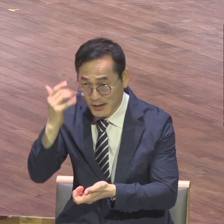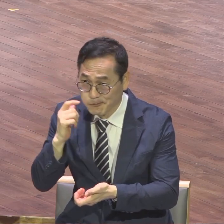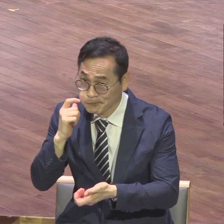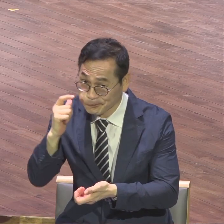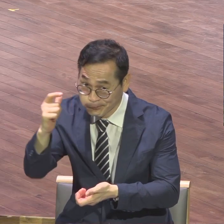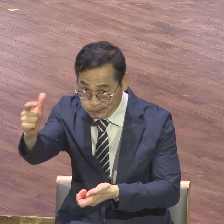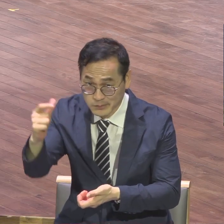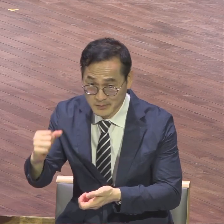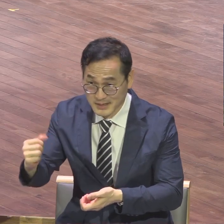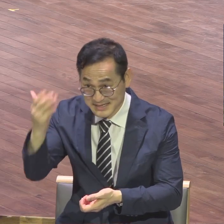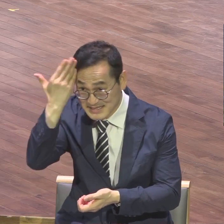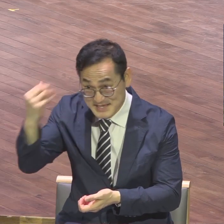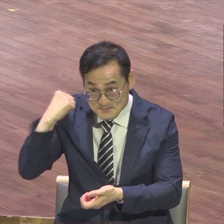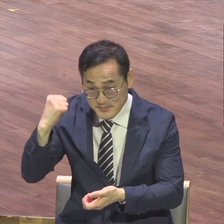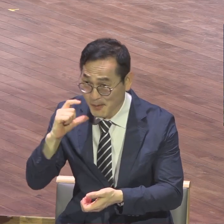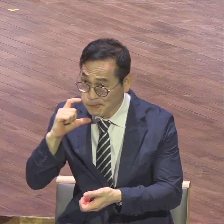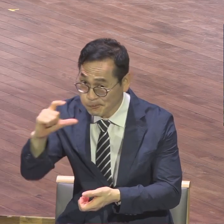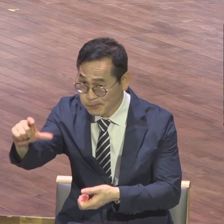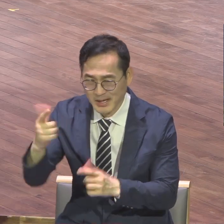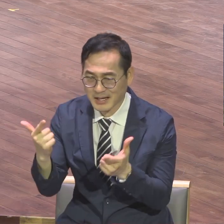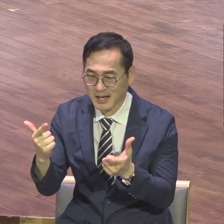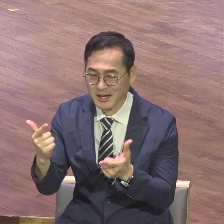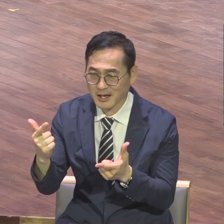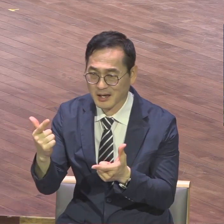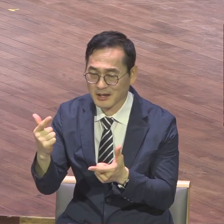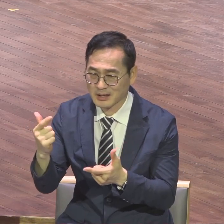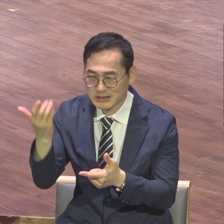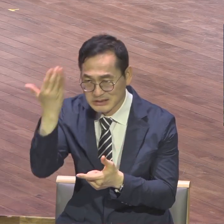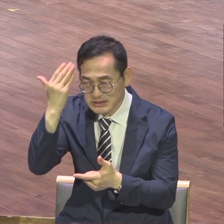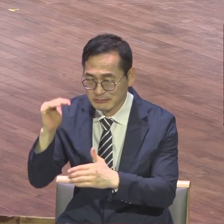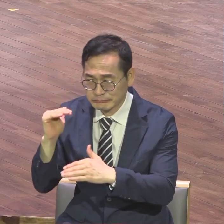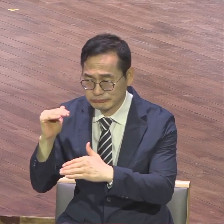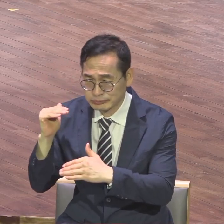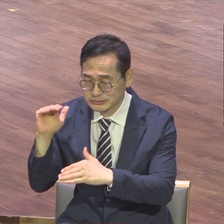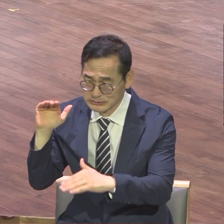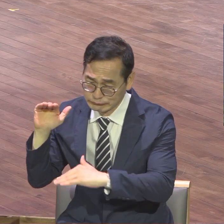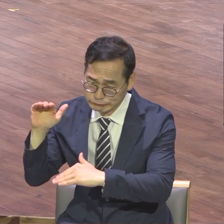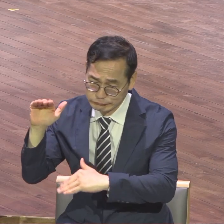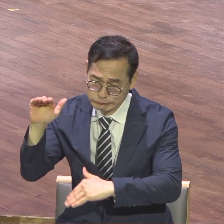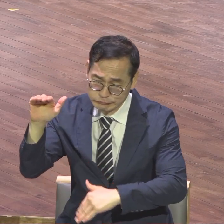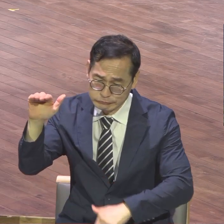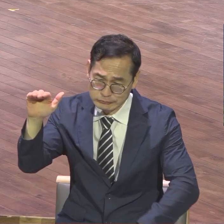쓸모가 있는 유용한 지식이 더 이상